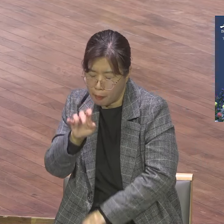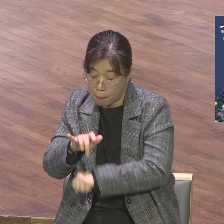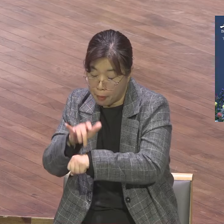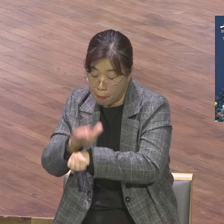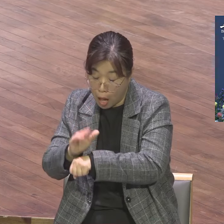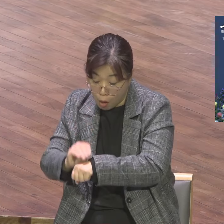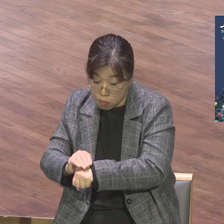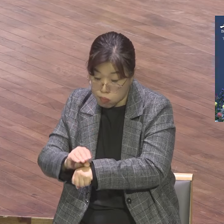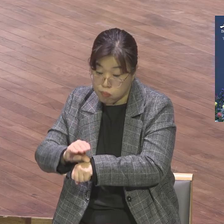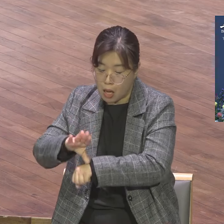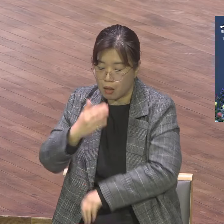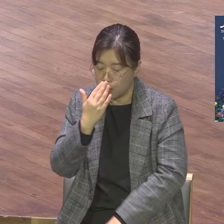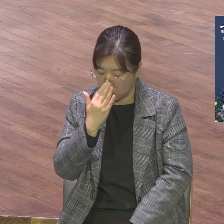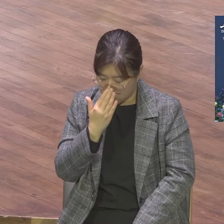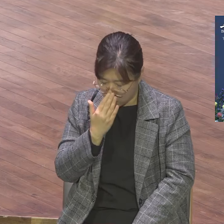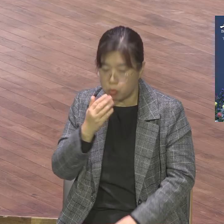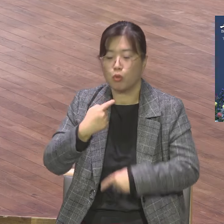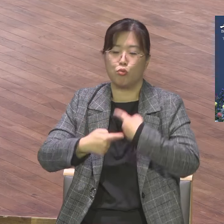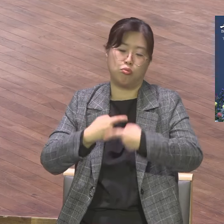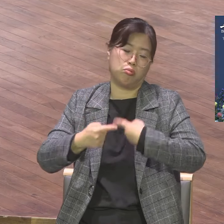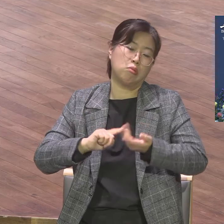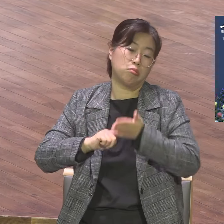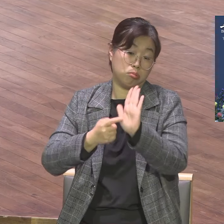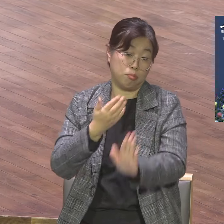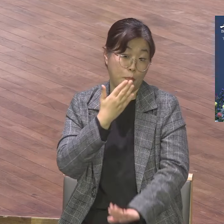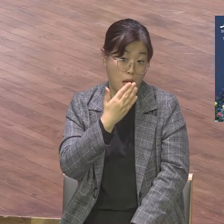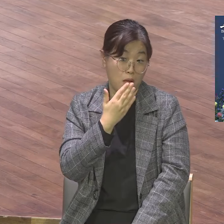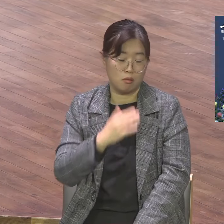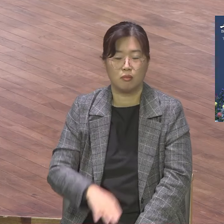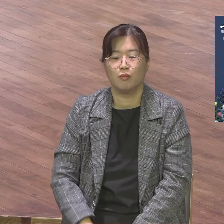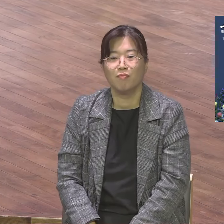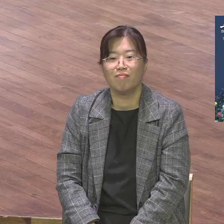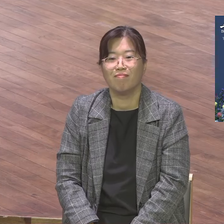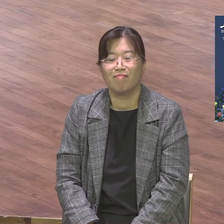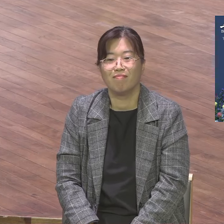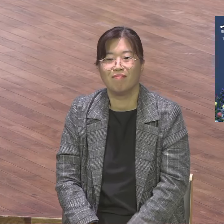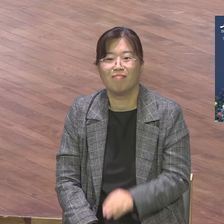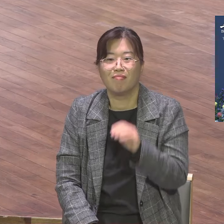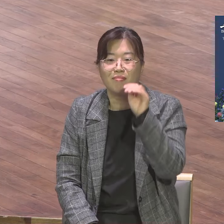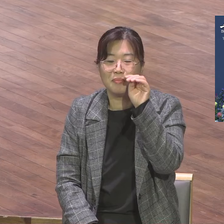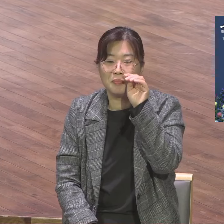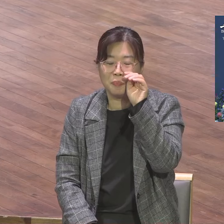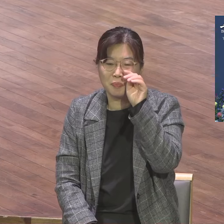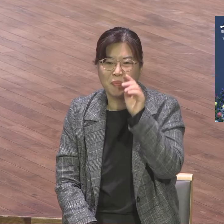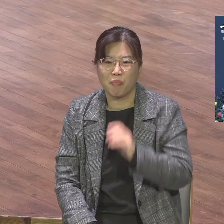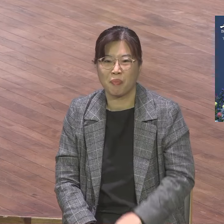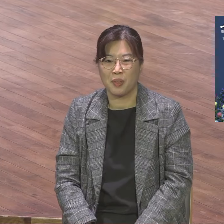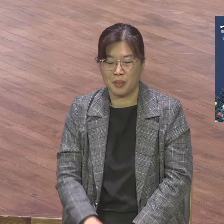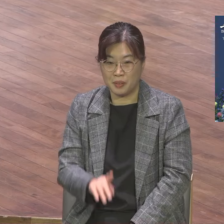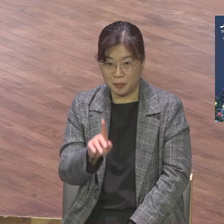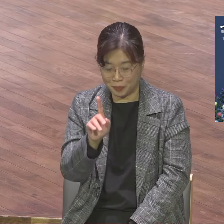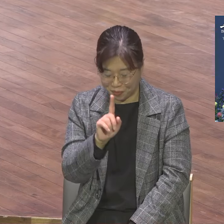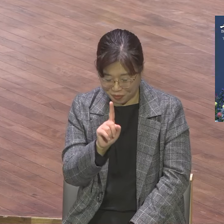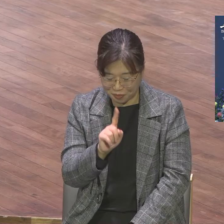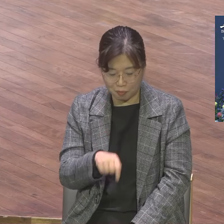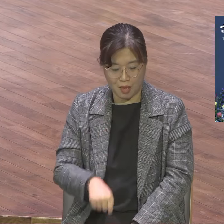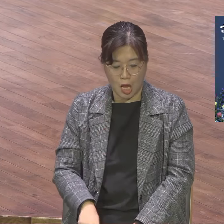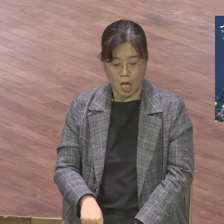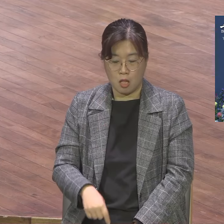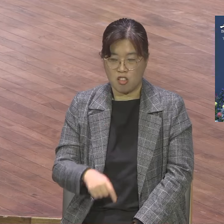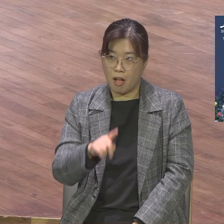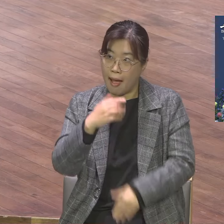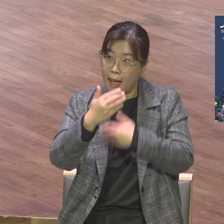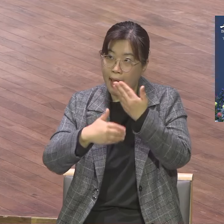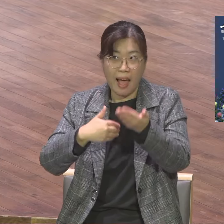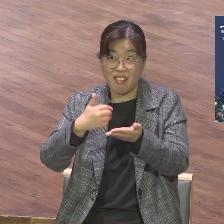계속 방황합니다. 방황. 그래서요 여러 부분이 잡히게 돼 있어요. 노예, 속국,